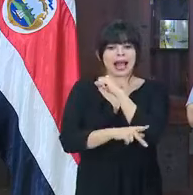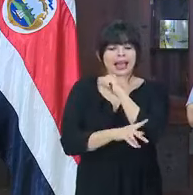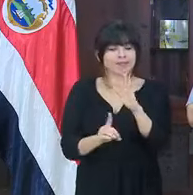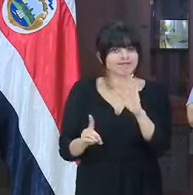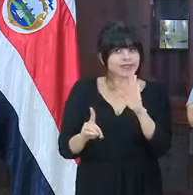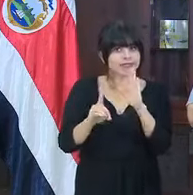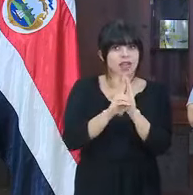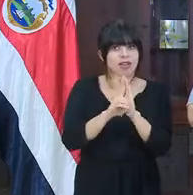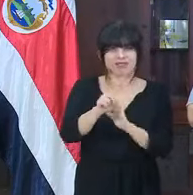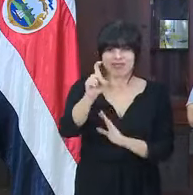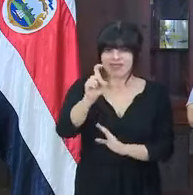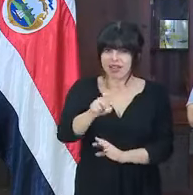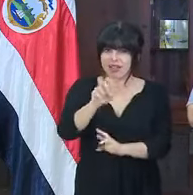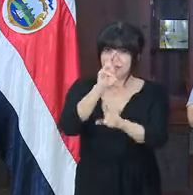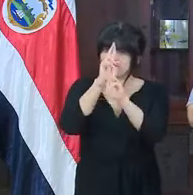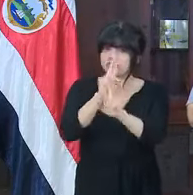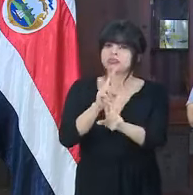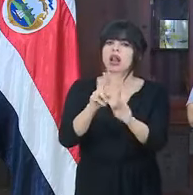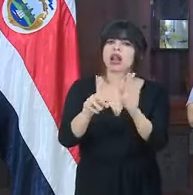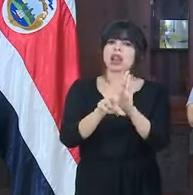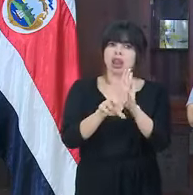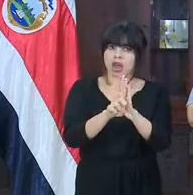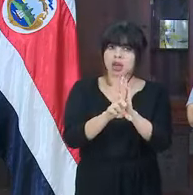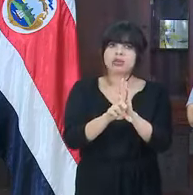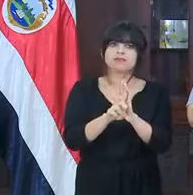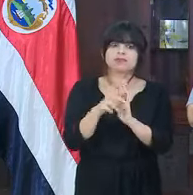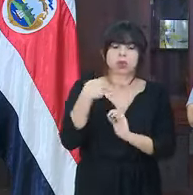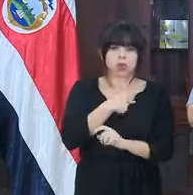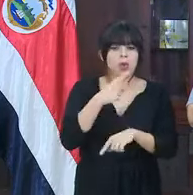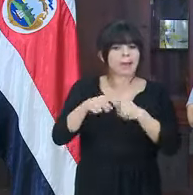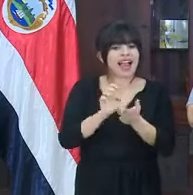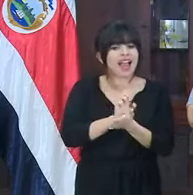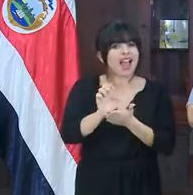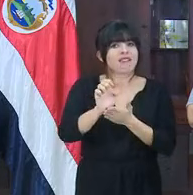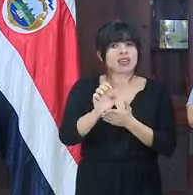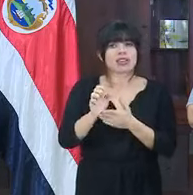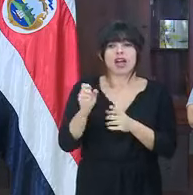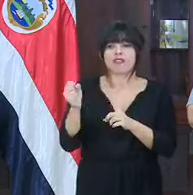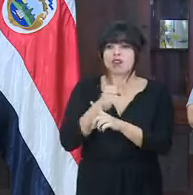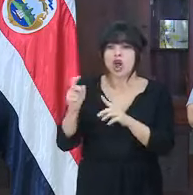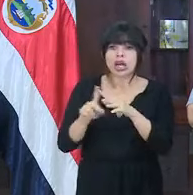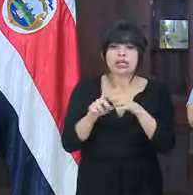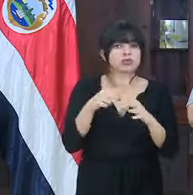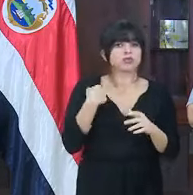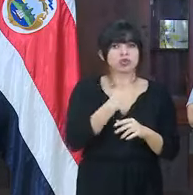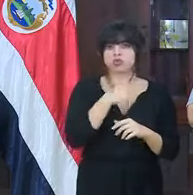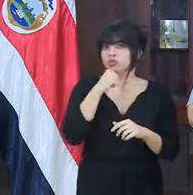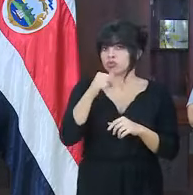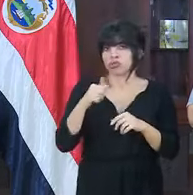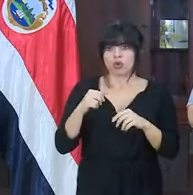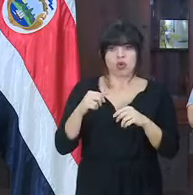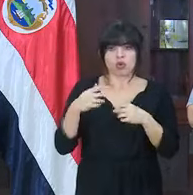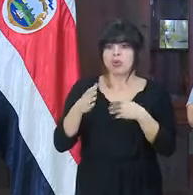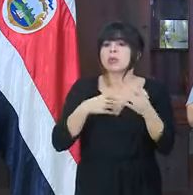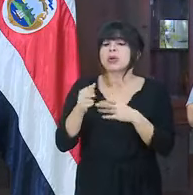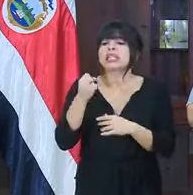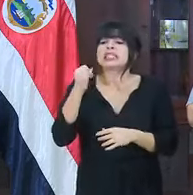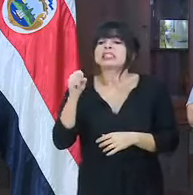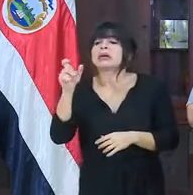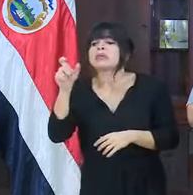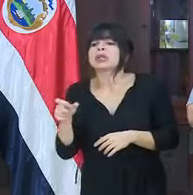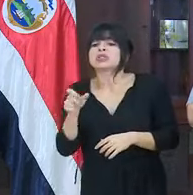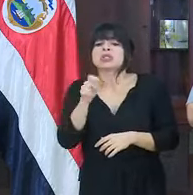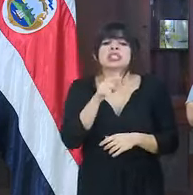hay que respetar las leyes y que vamos a evitar que se den brotes de violencia, no importa de quién se trate